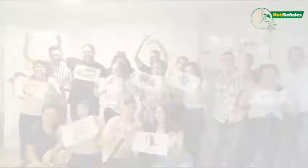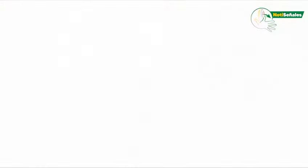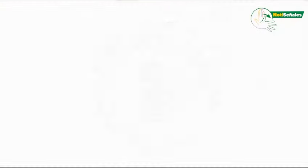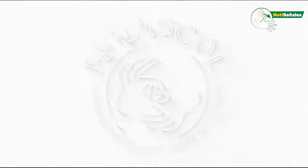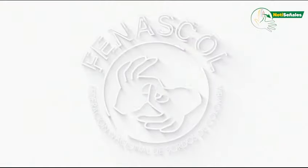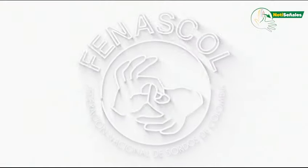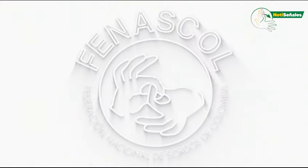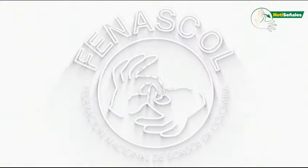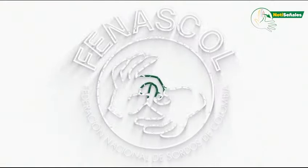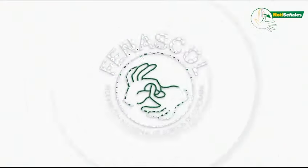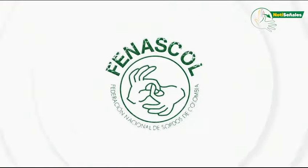gracias